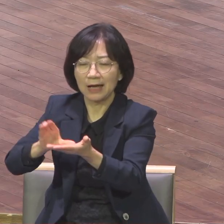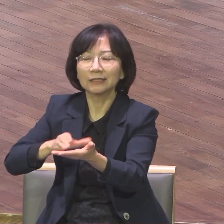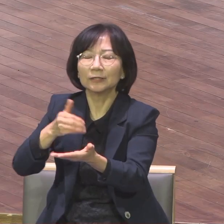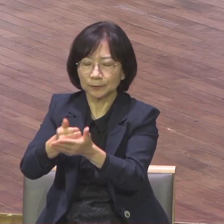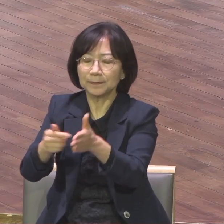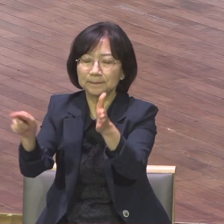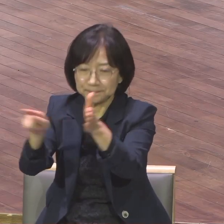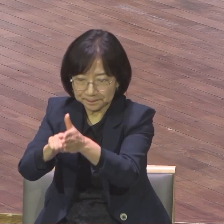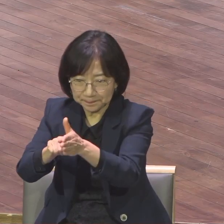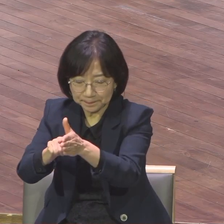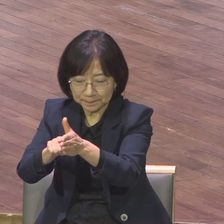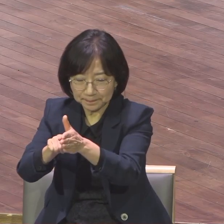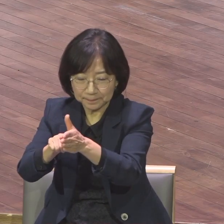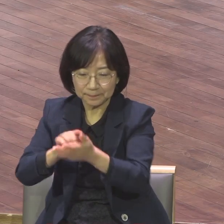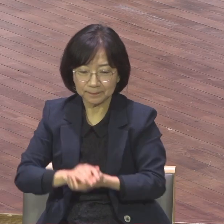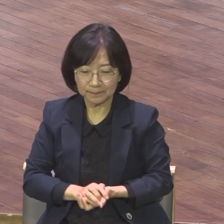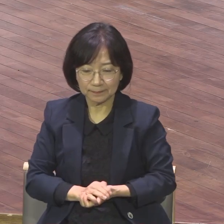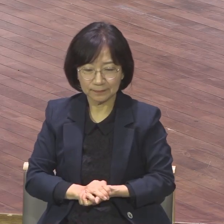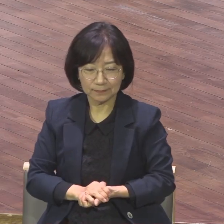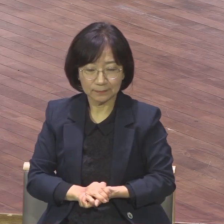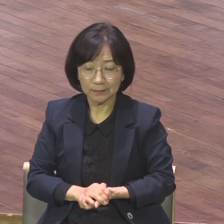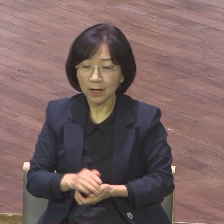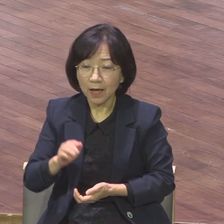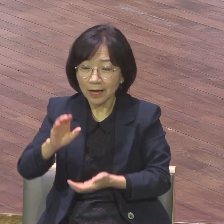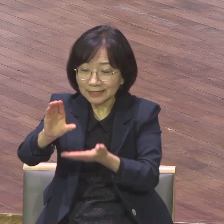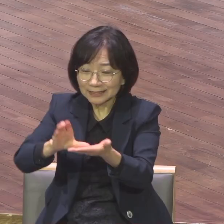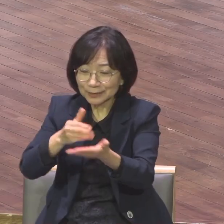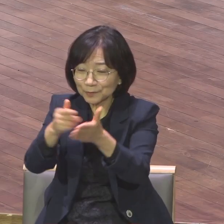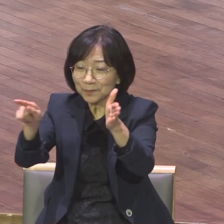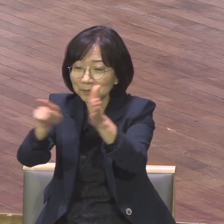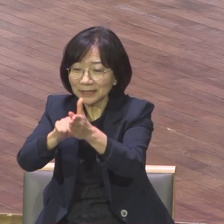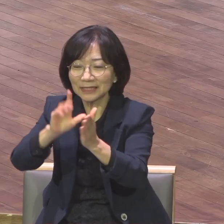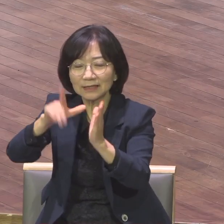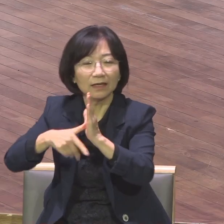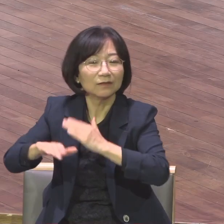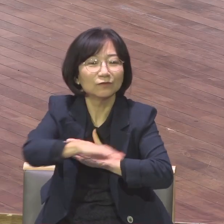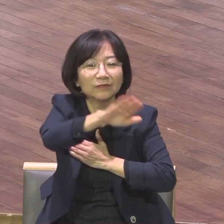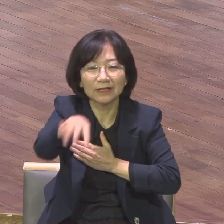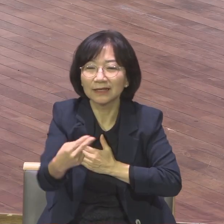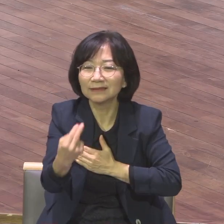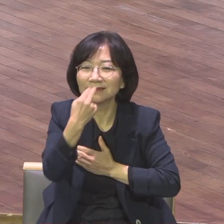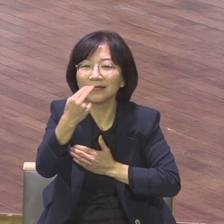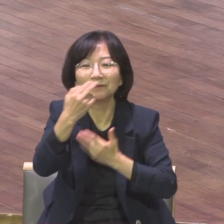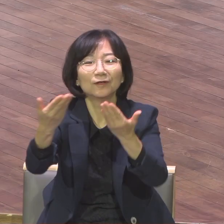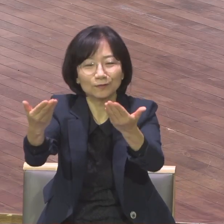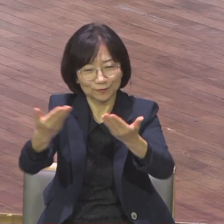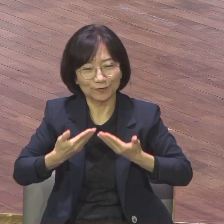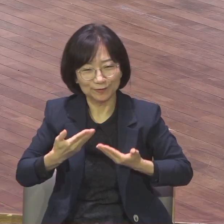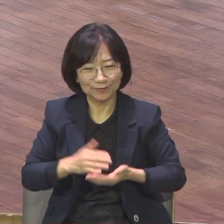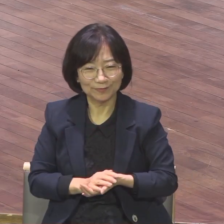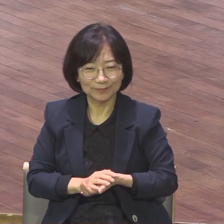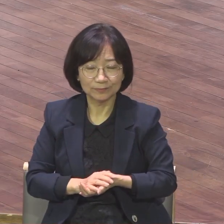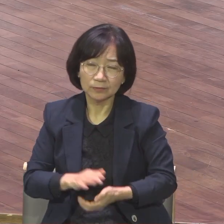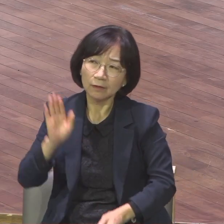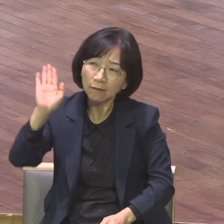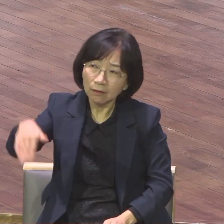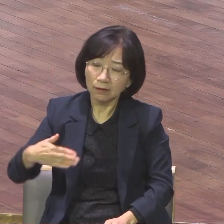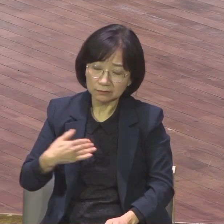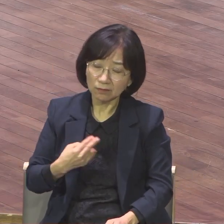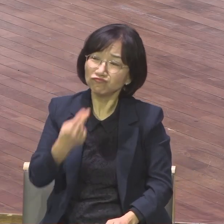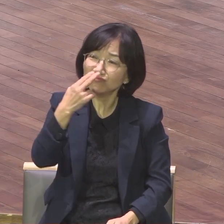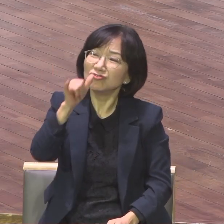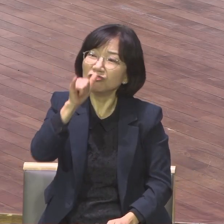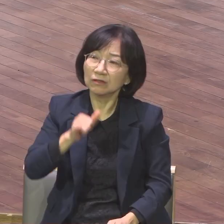뭘 얻게 하기 위한 것이냐? 생명 얻게 하기 위하여. 내 생명이 있는데요, 그 생명 말고